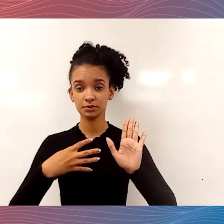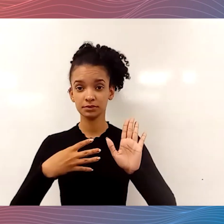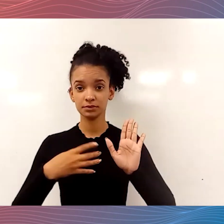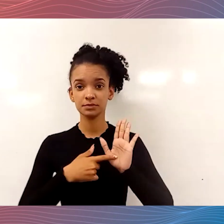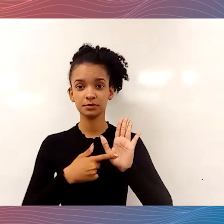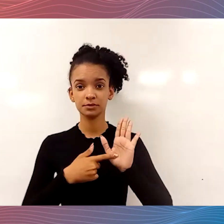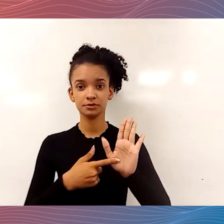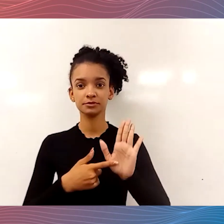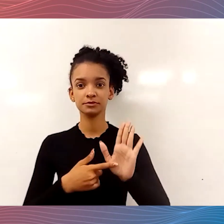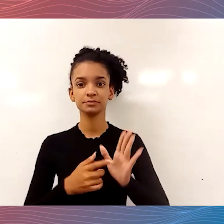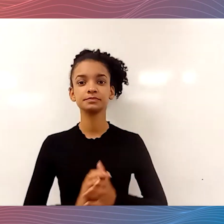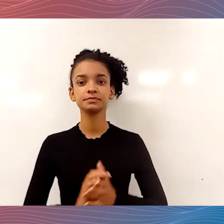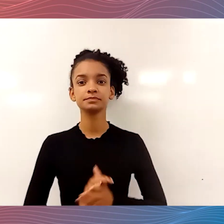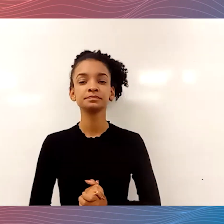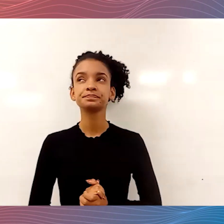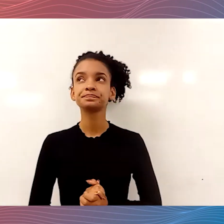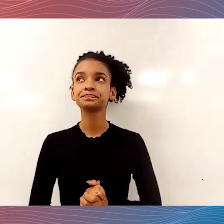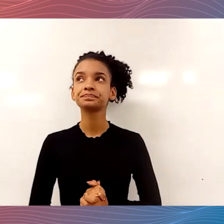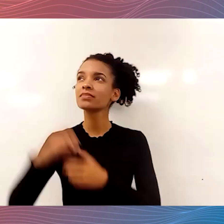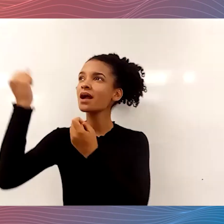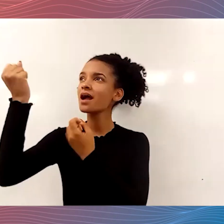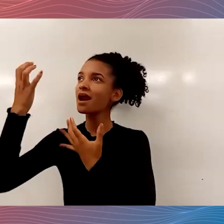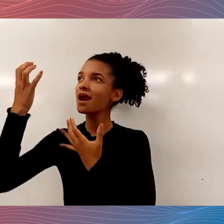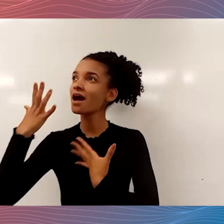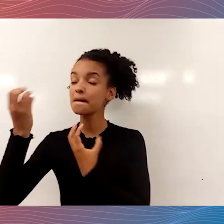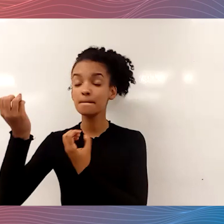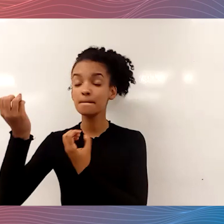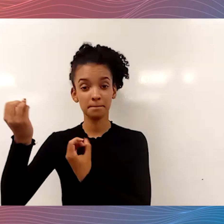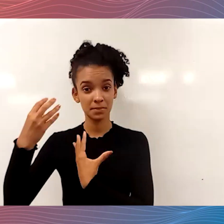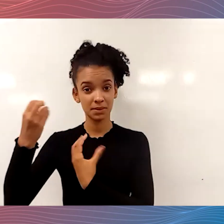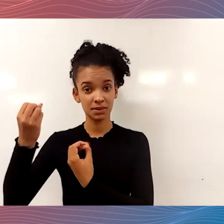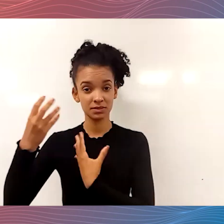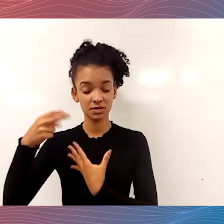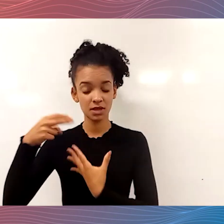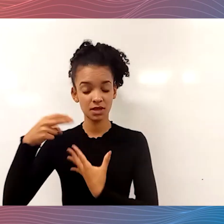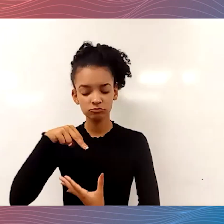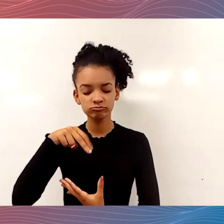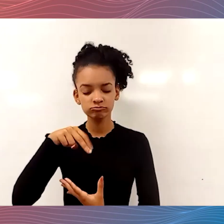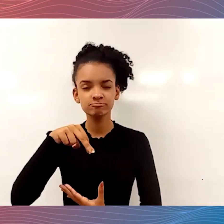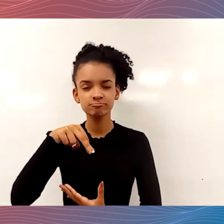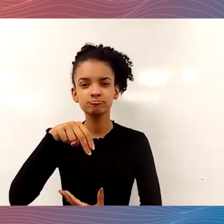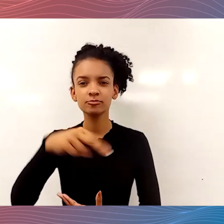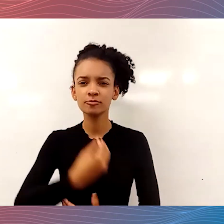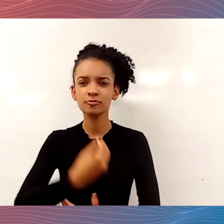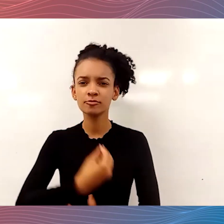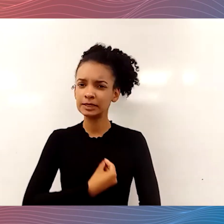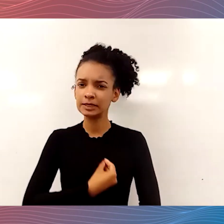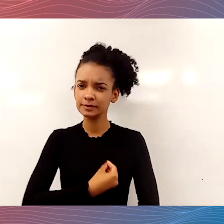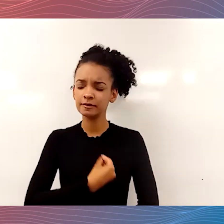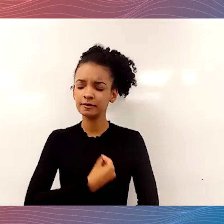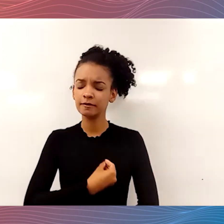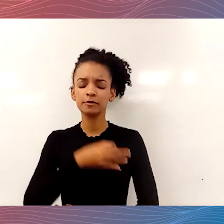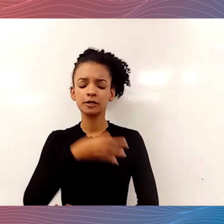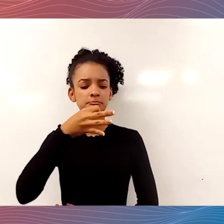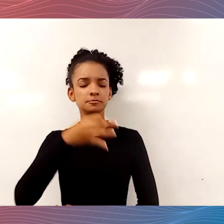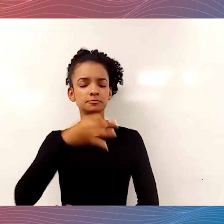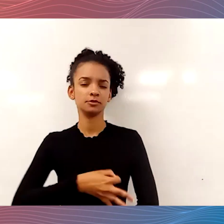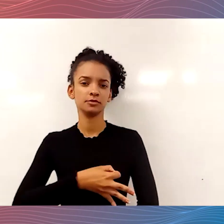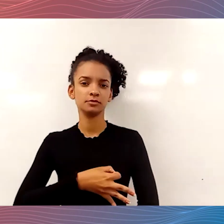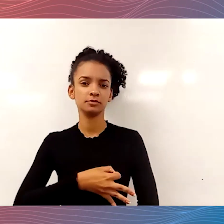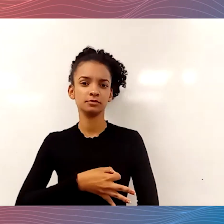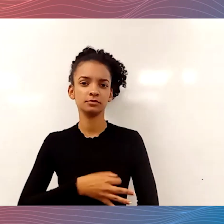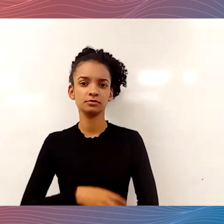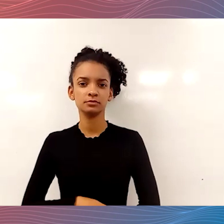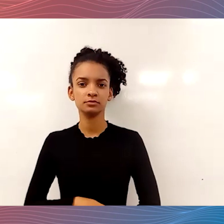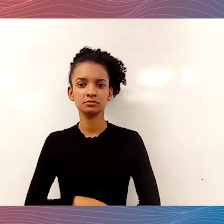modo digno do nosso chamamento, né? Para poder tudo isso acontecer, não fica só no oba-oba, nas mensagens,